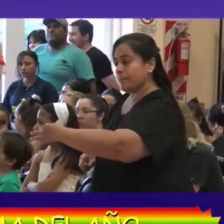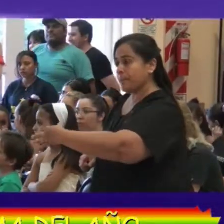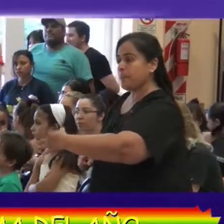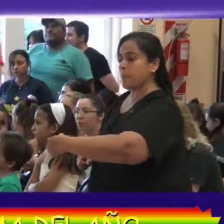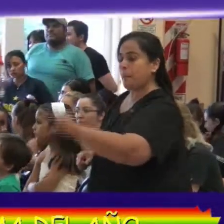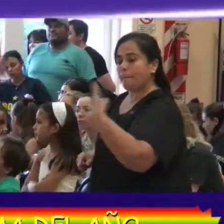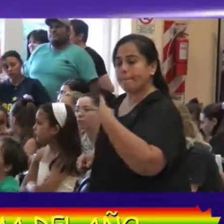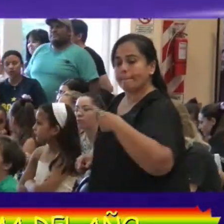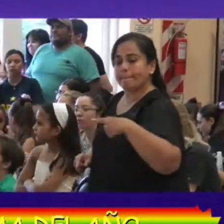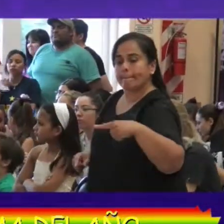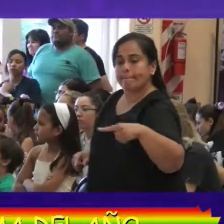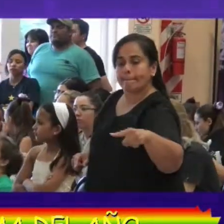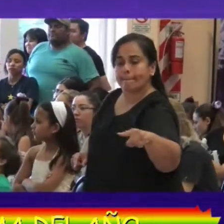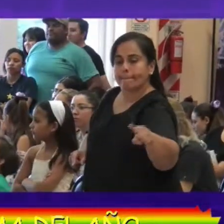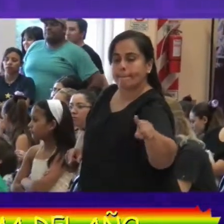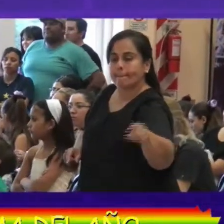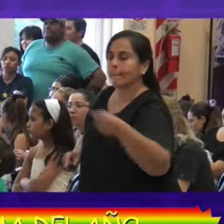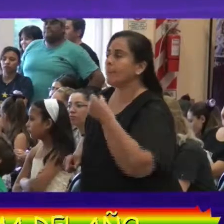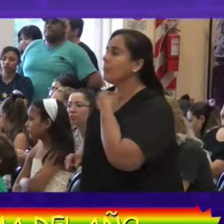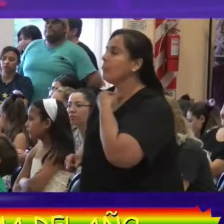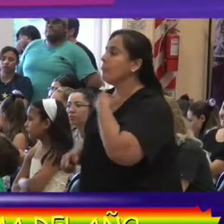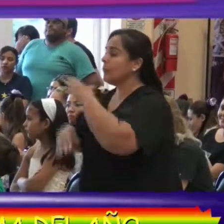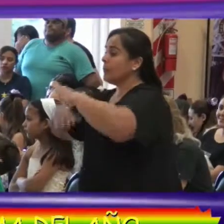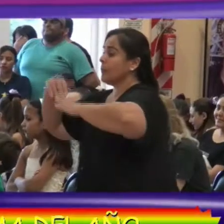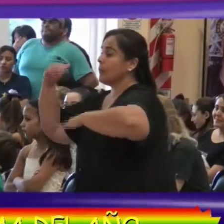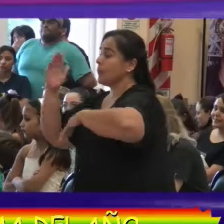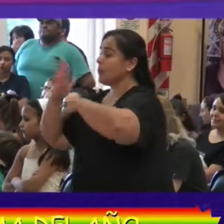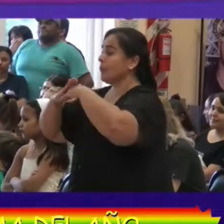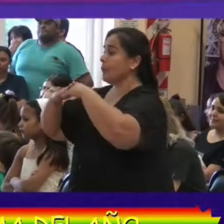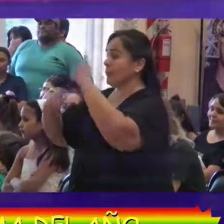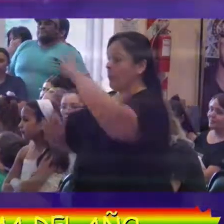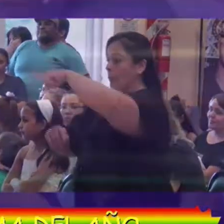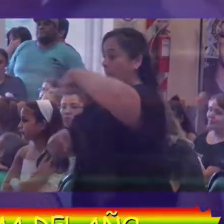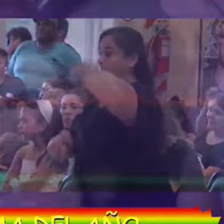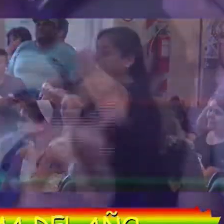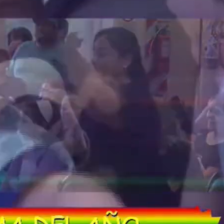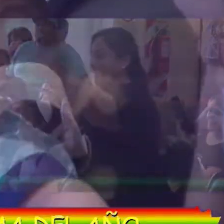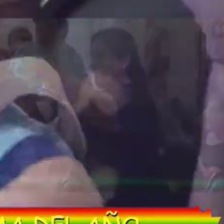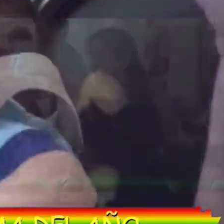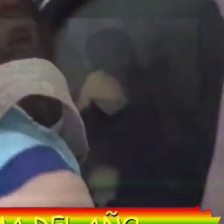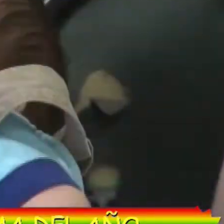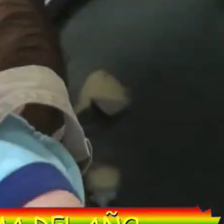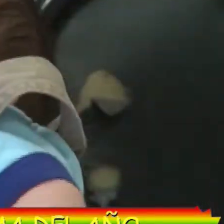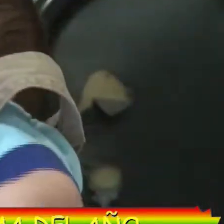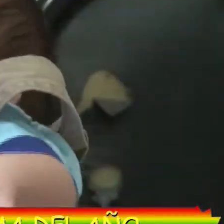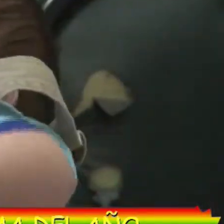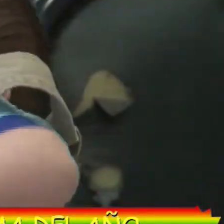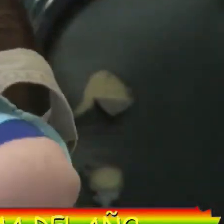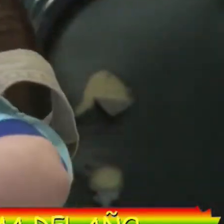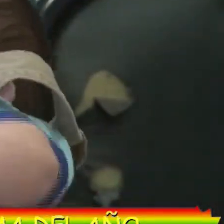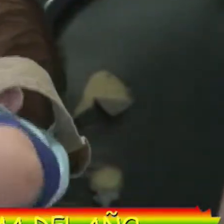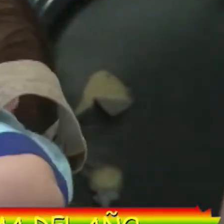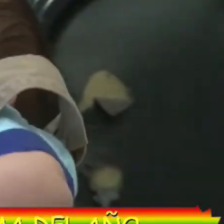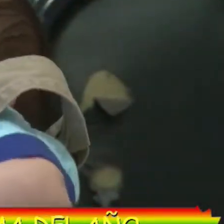Cuando quieres forjar un mañana mejor Hay paz en tu